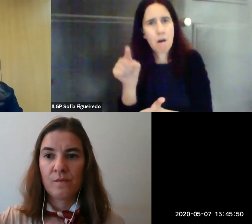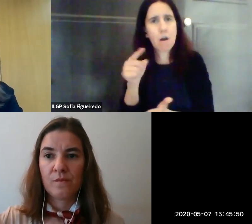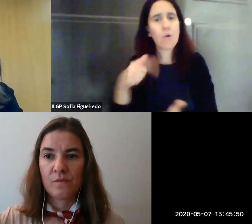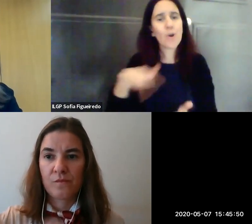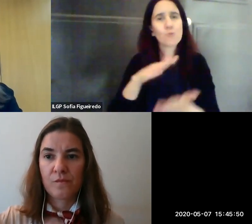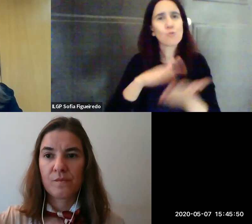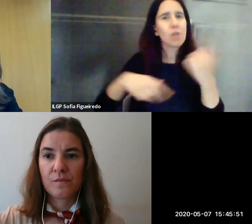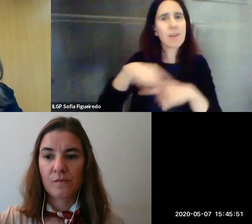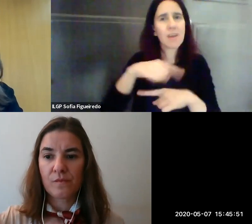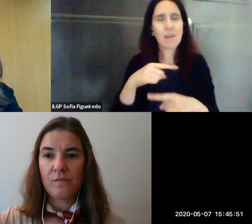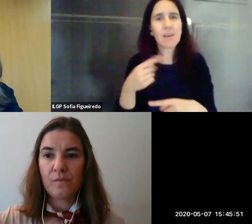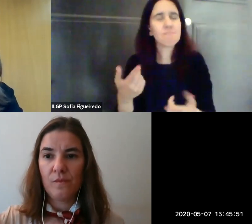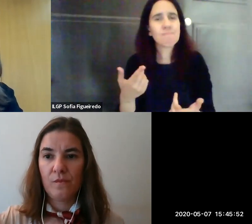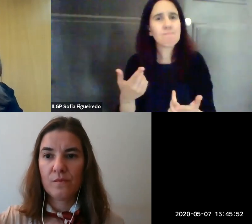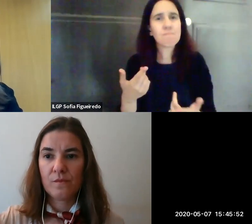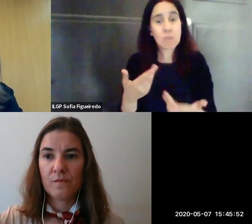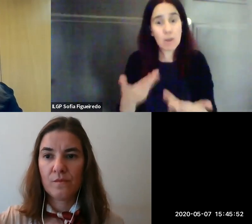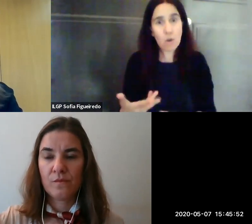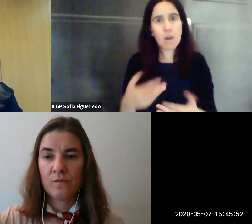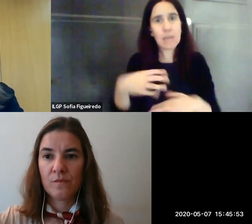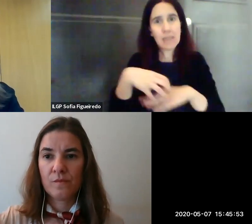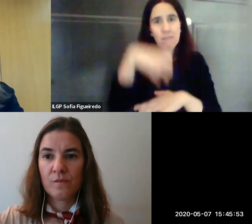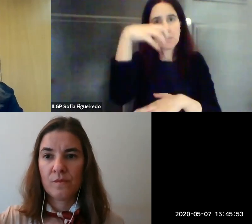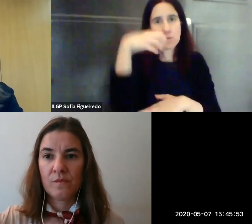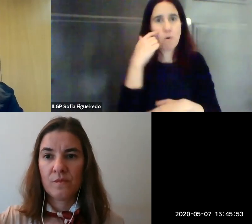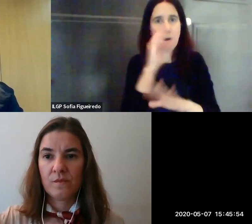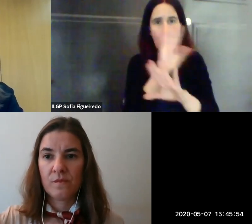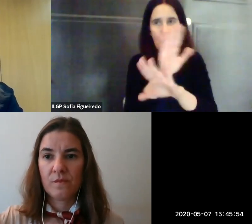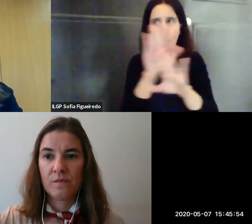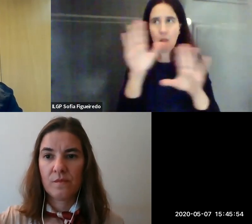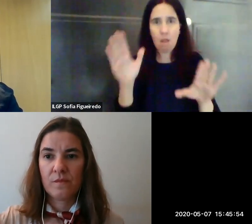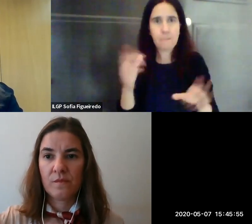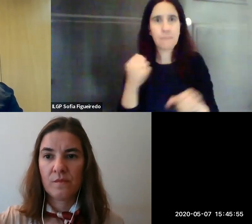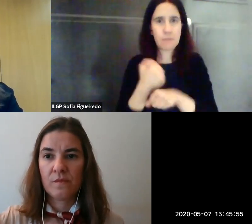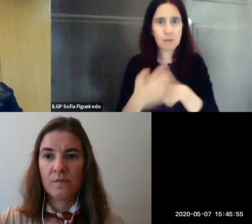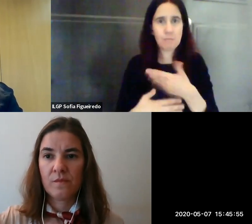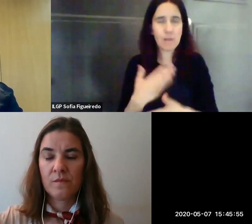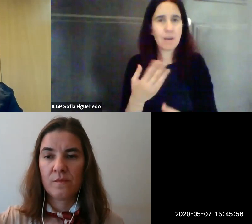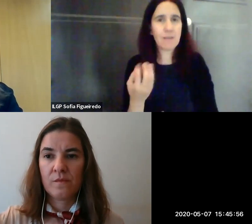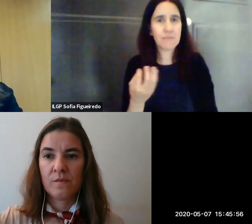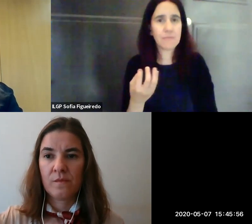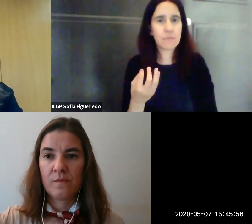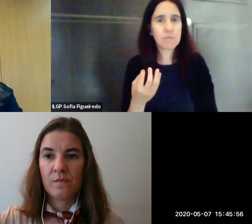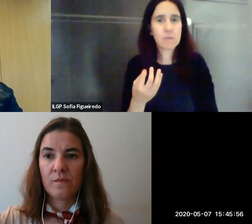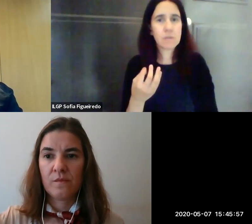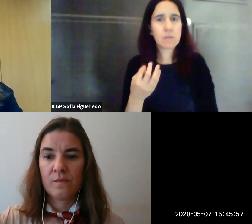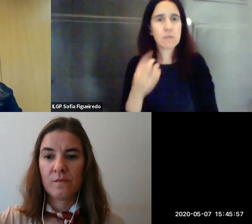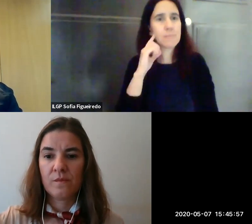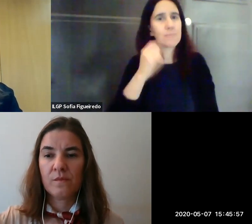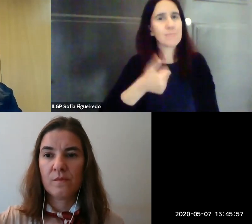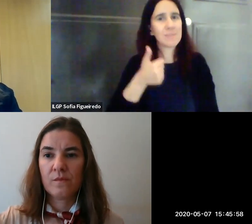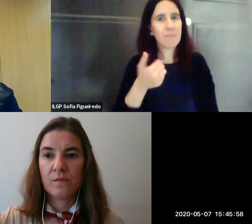colegas que estão nos edifícios e que estão a trabalhar, principalmente a